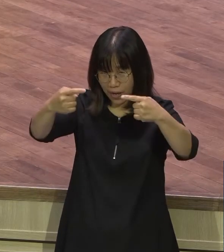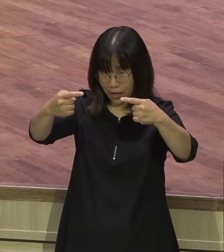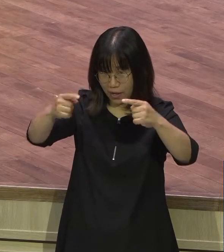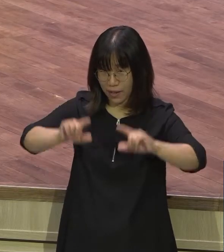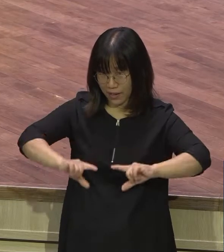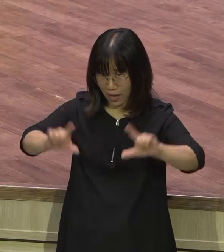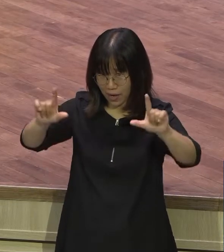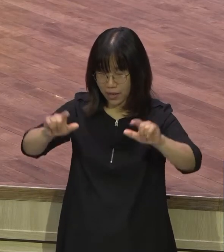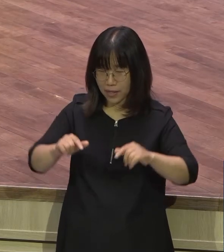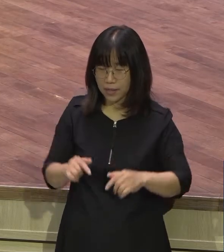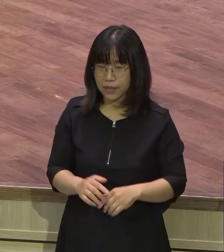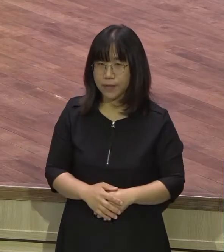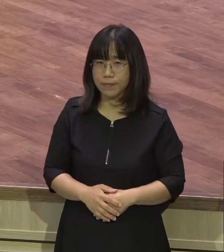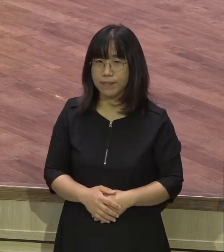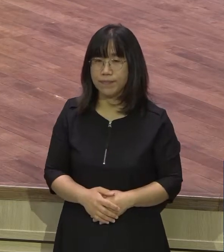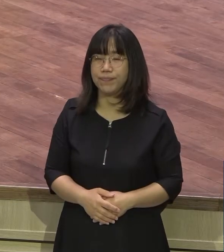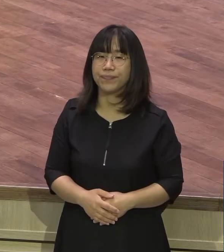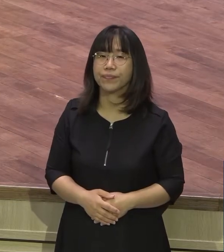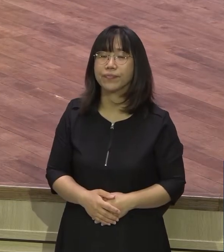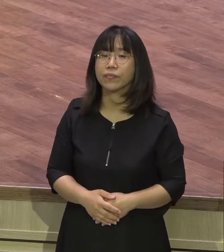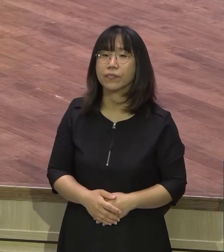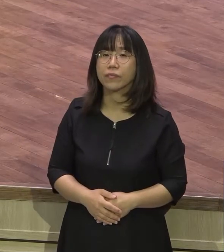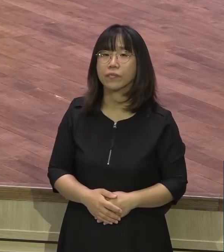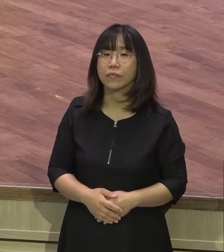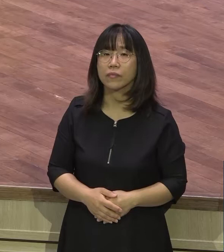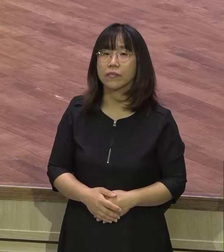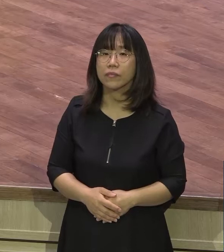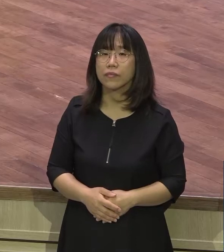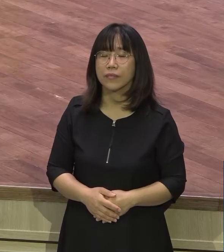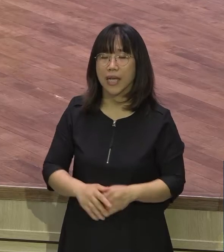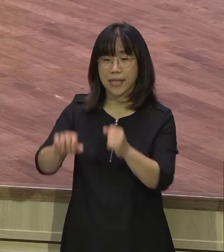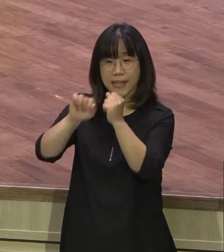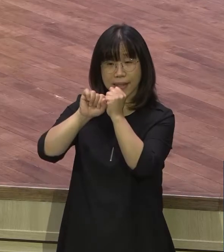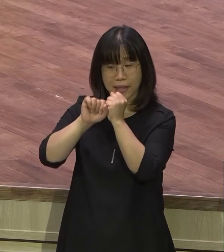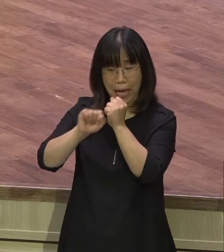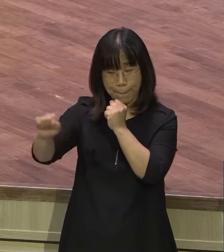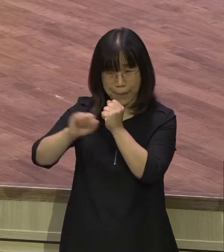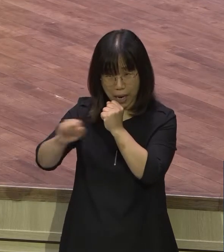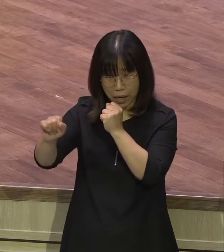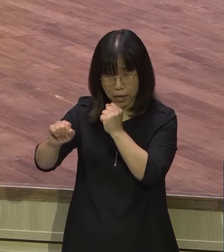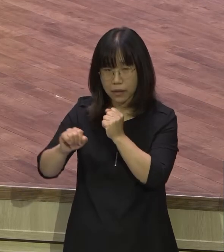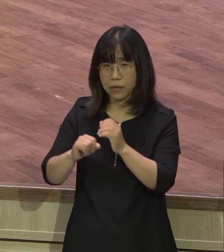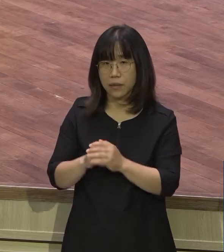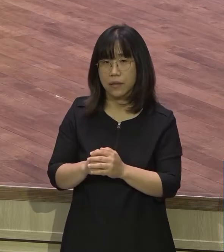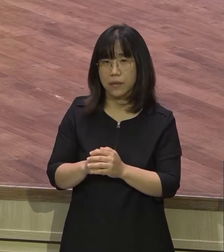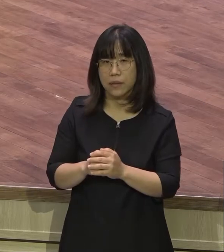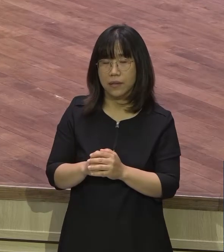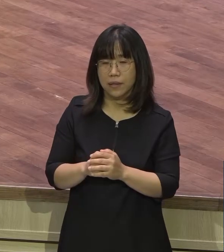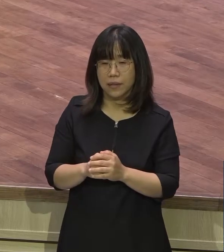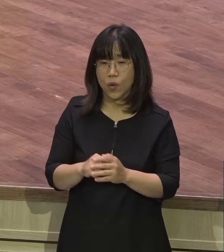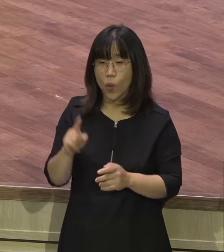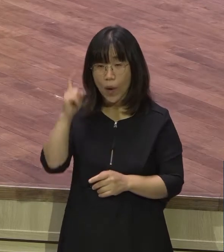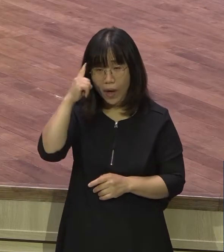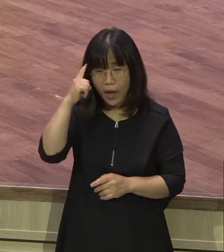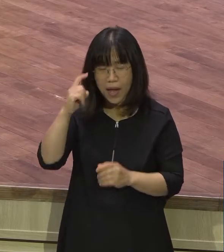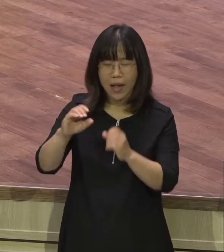일곱제 달 초하루에 새해가 시작되는데 나팔을 불면서 시작한다 그래서